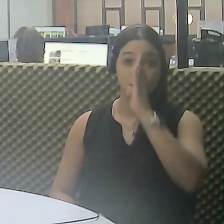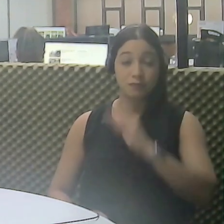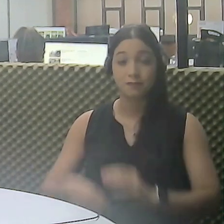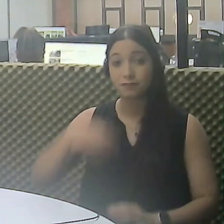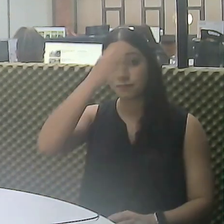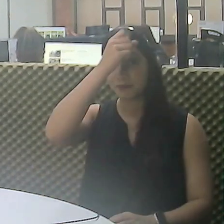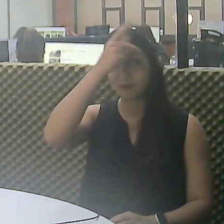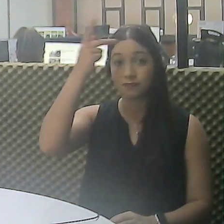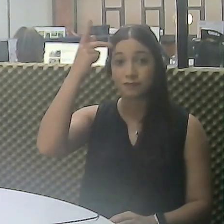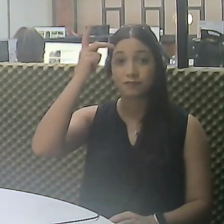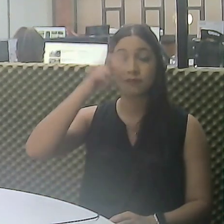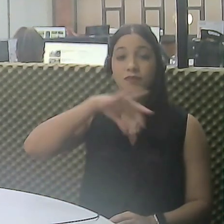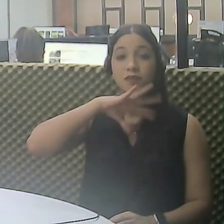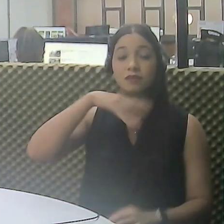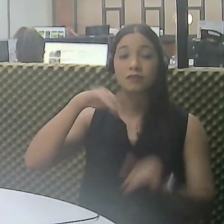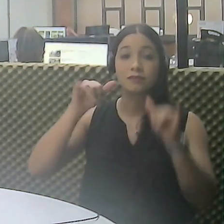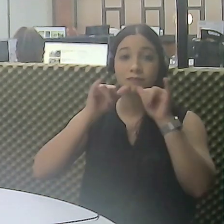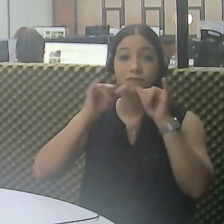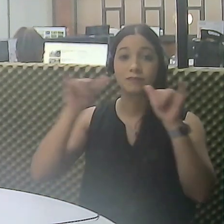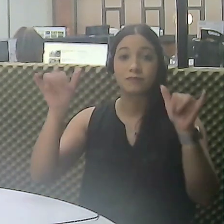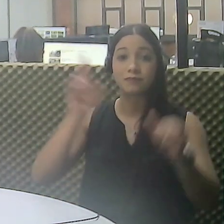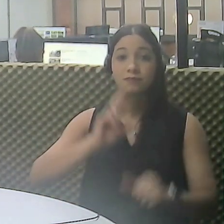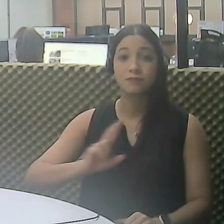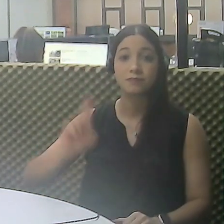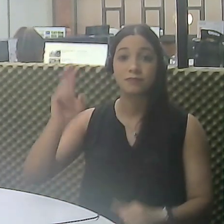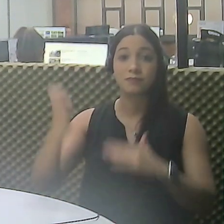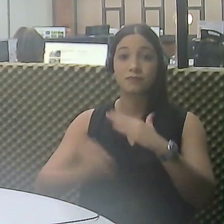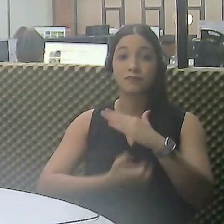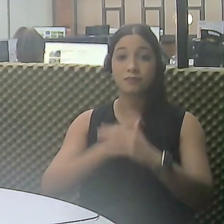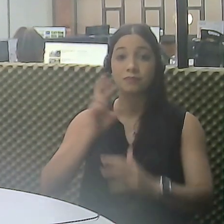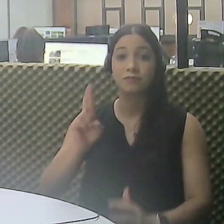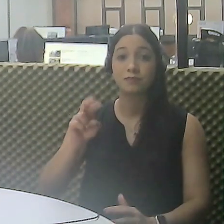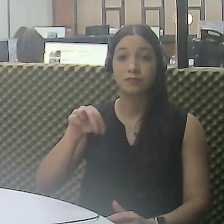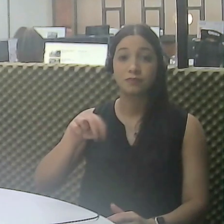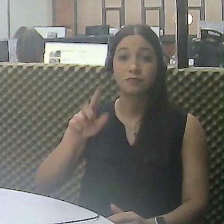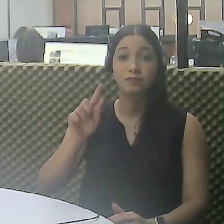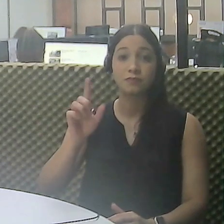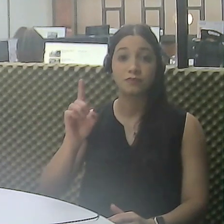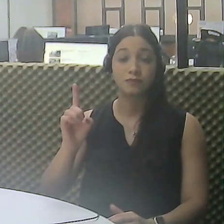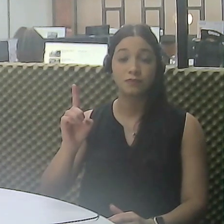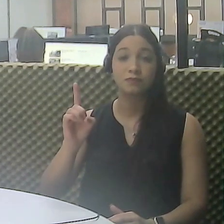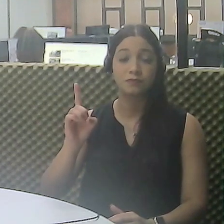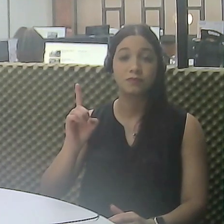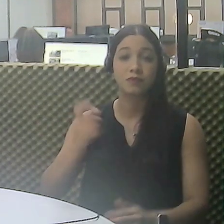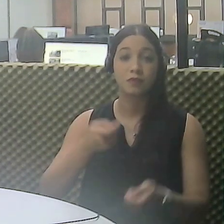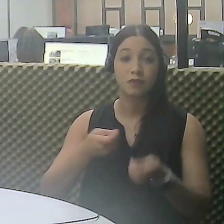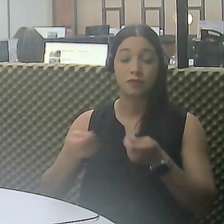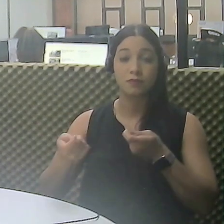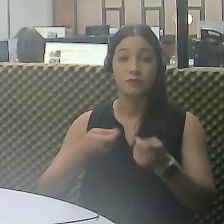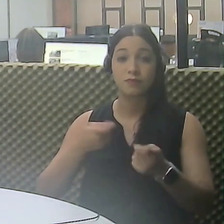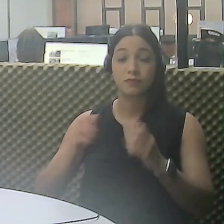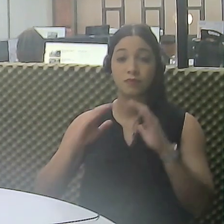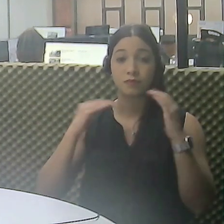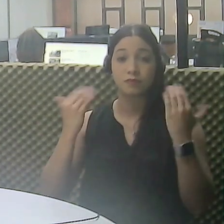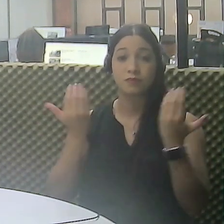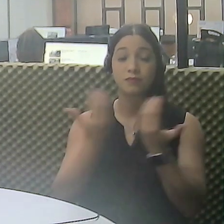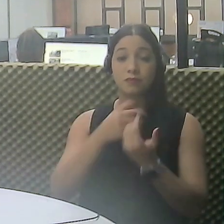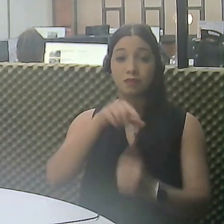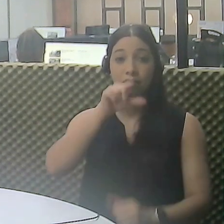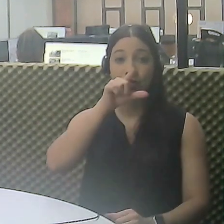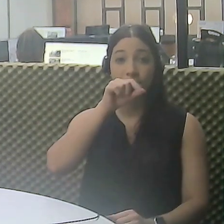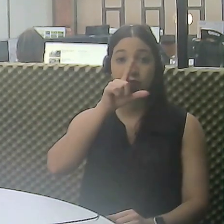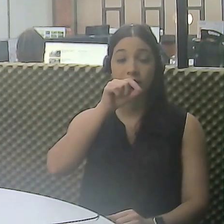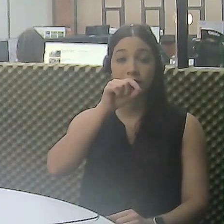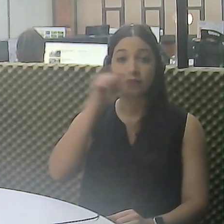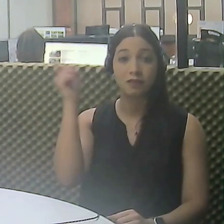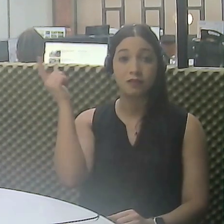prefeito Adelmo Leão anunciou, ao lado de representantes da empresa RNGD, consultoria de negócios que o Estádio Parque do Sabiá